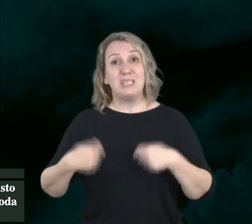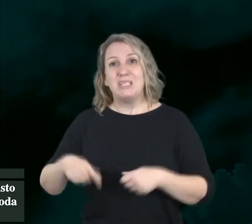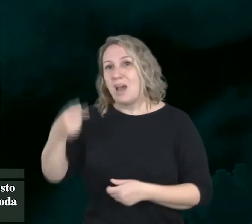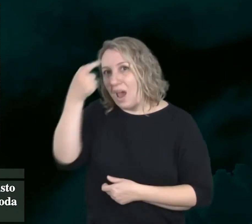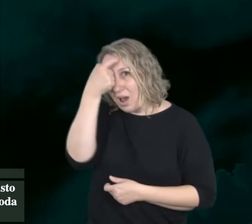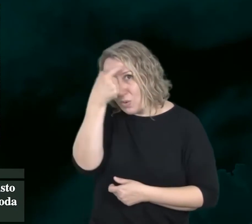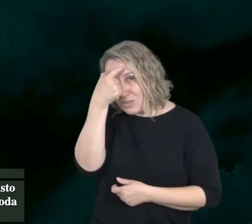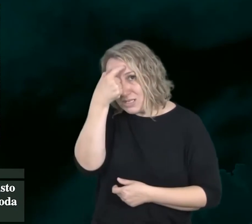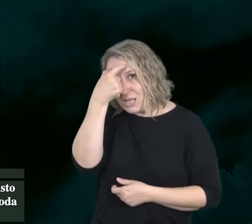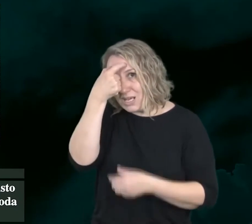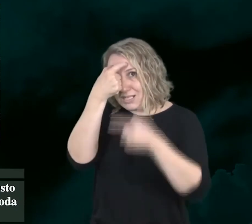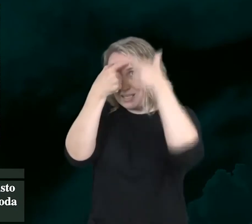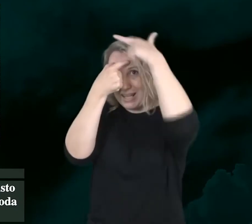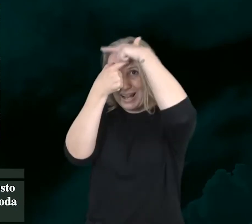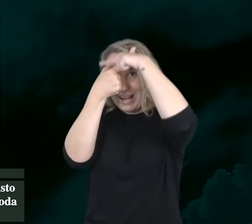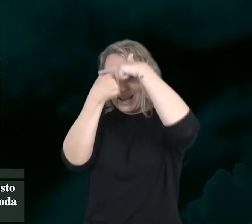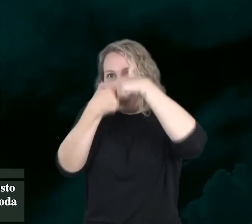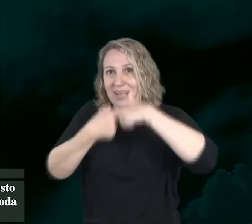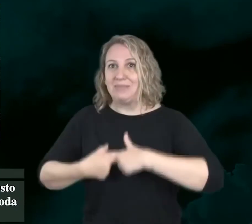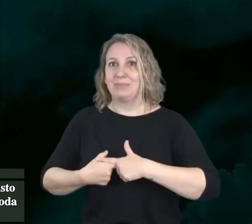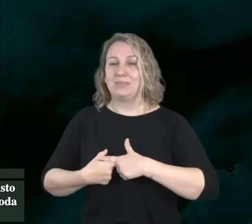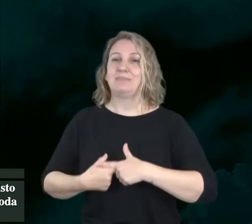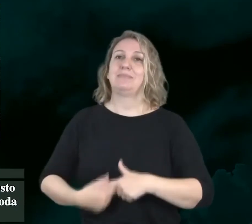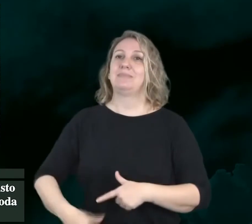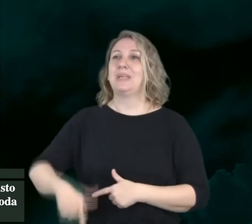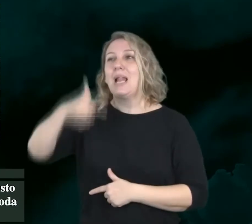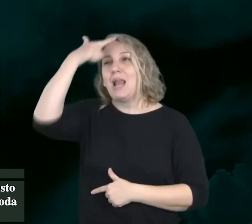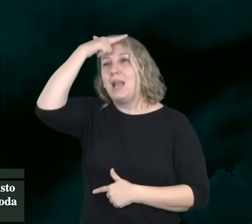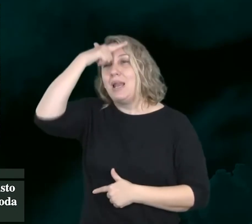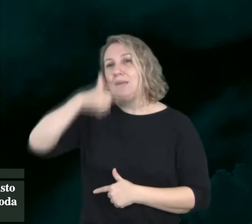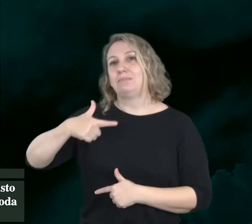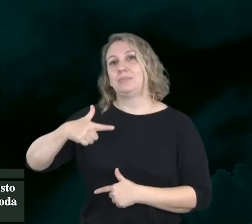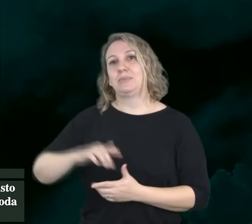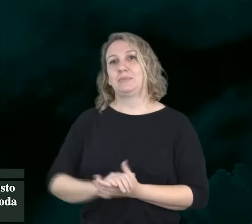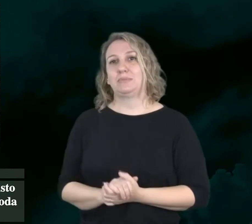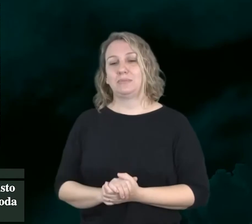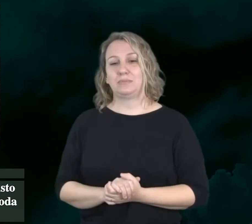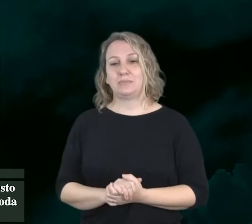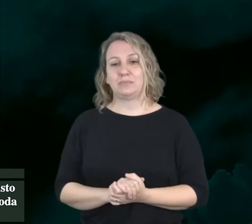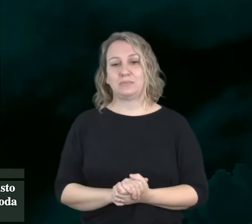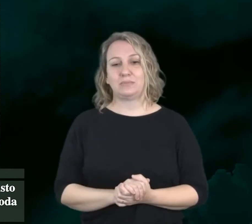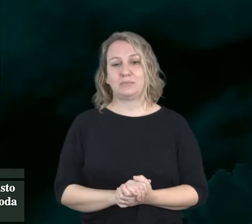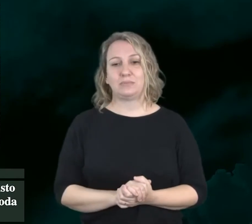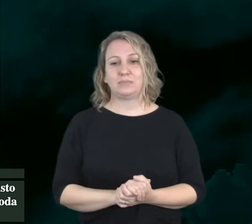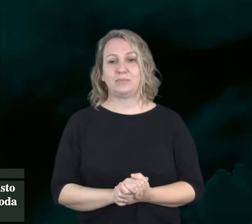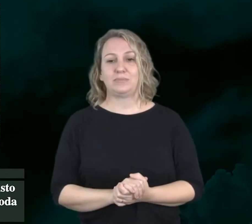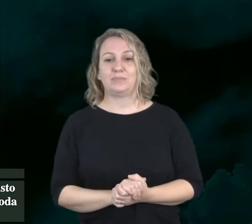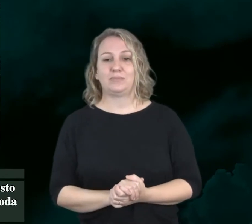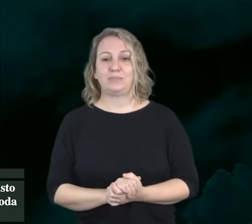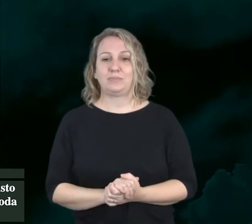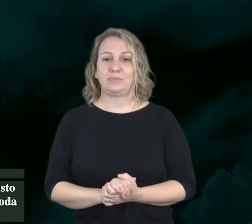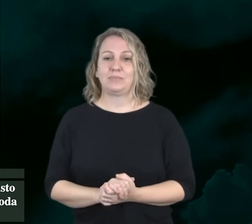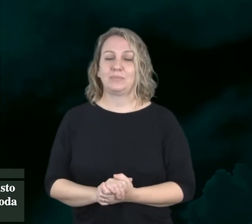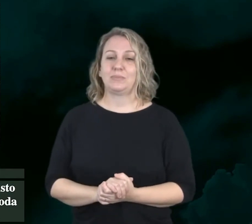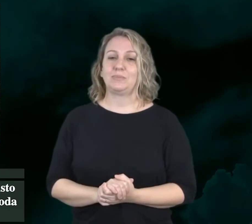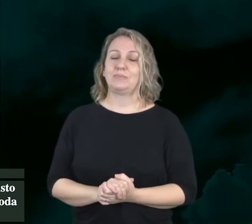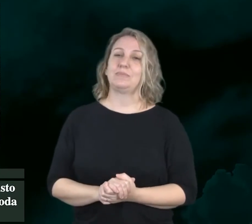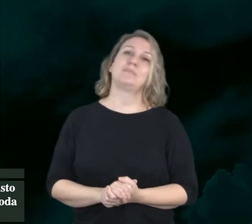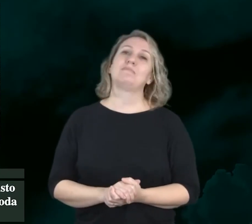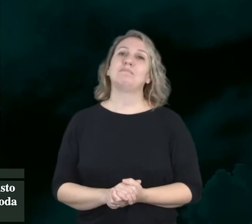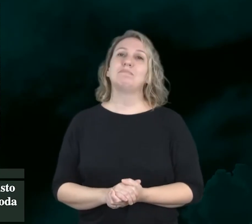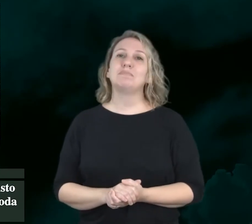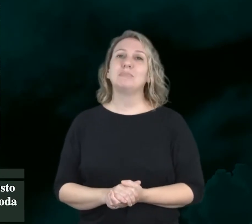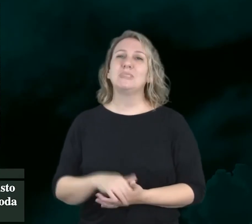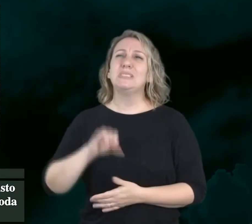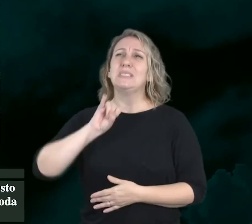para que ela funcione, né, nessa ligação com a nossa alma. Capítulo 1, versículo 9. Se confessarmos